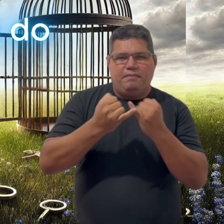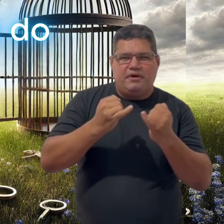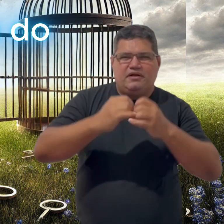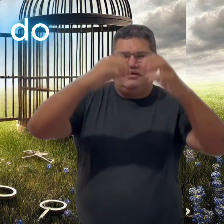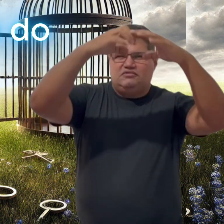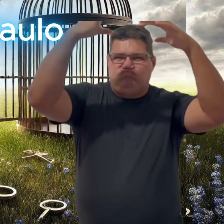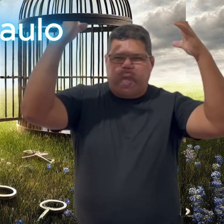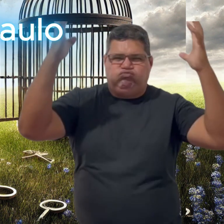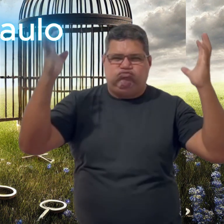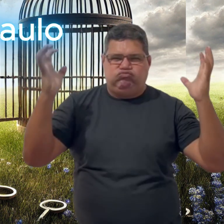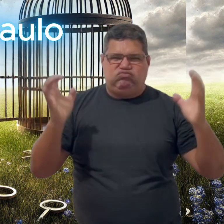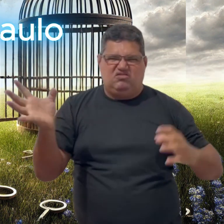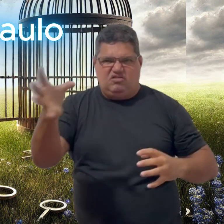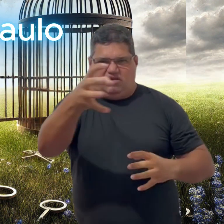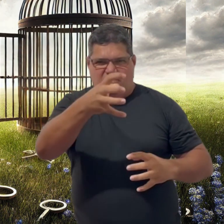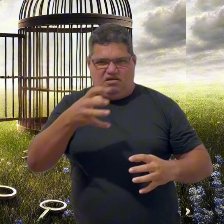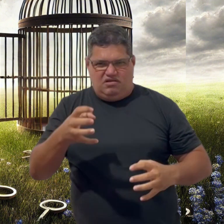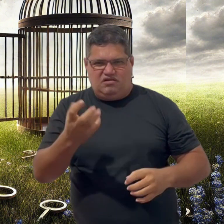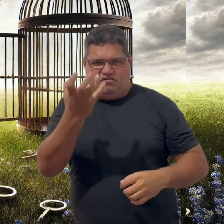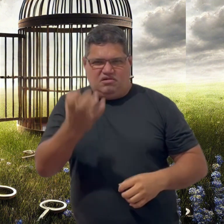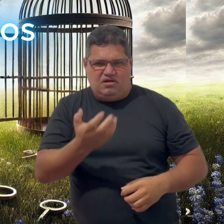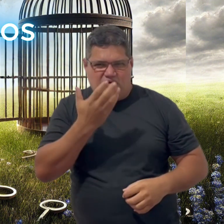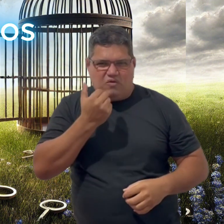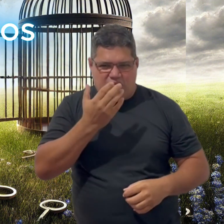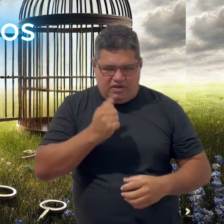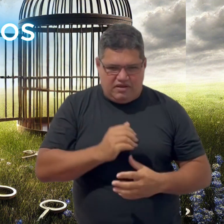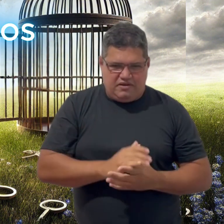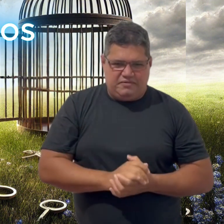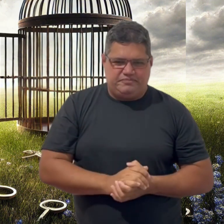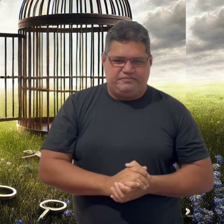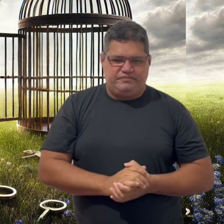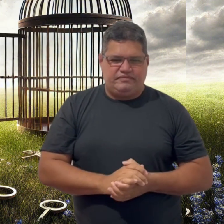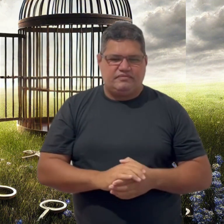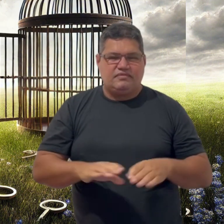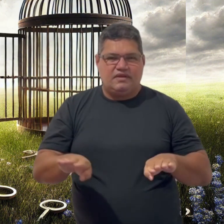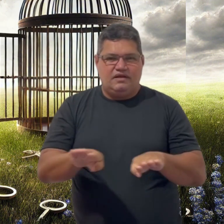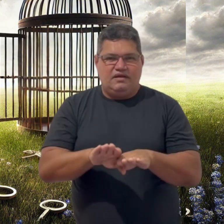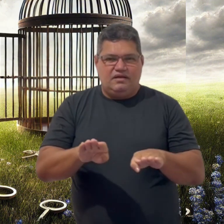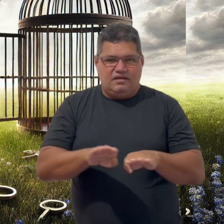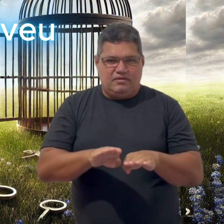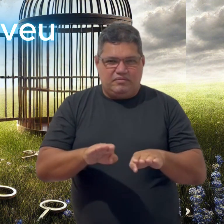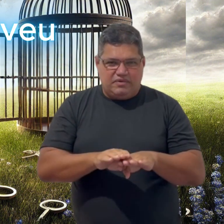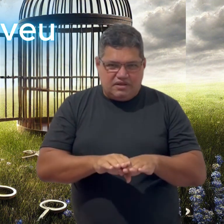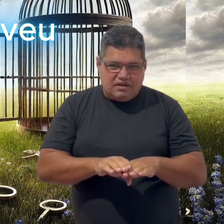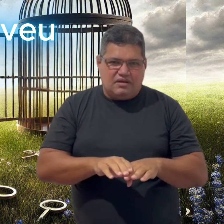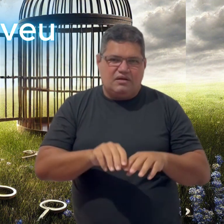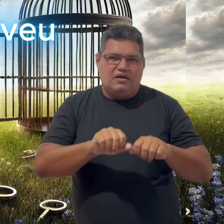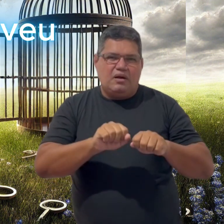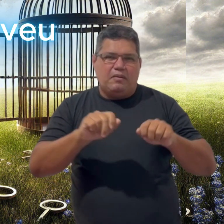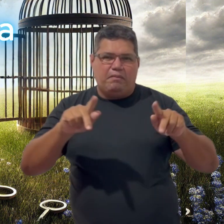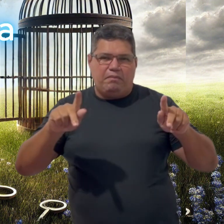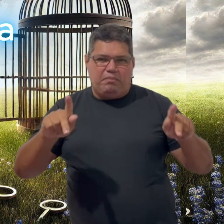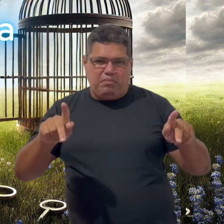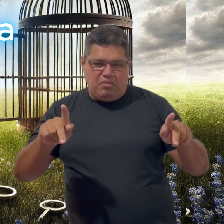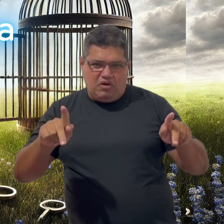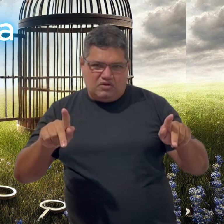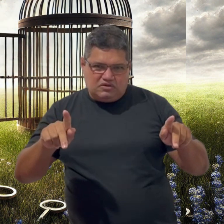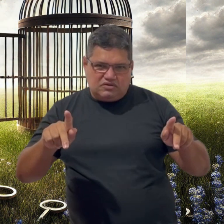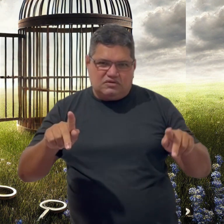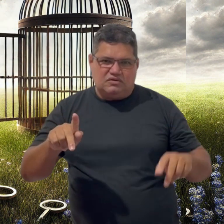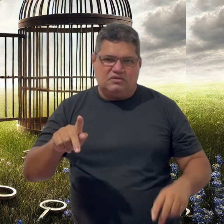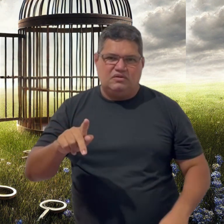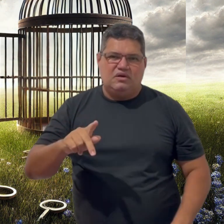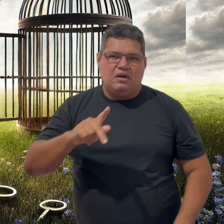E na carta do apóstolo Paulo aos Efésios, ele descreveu uma